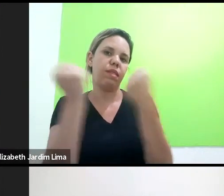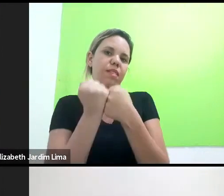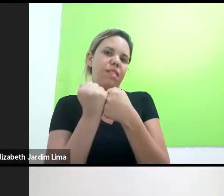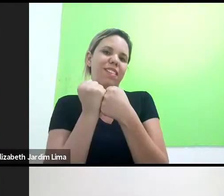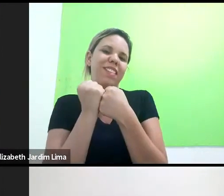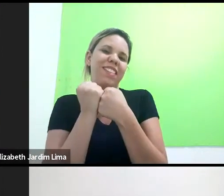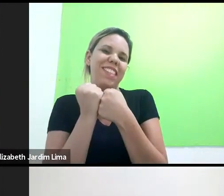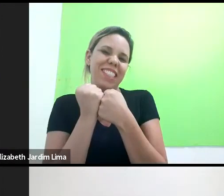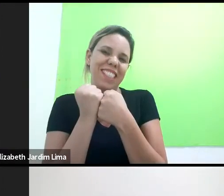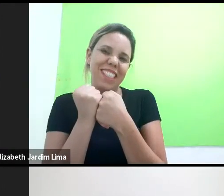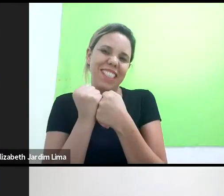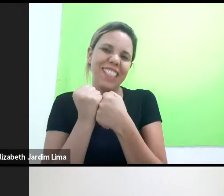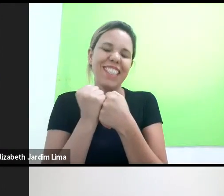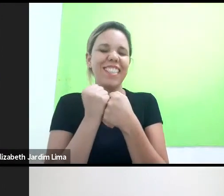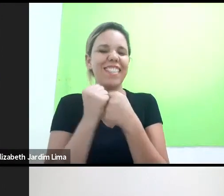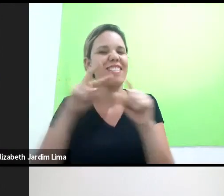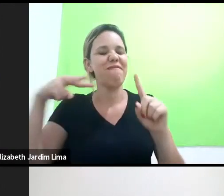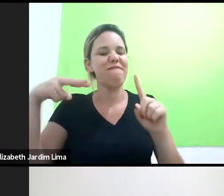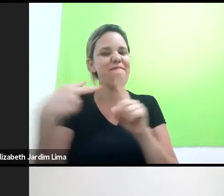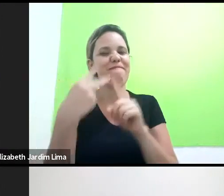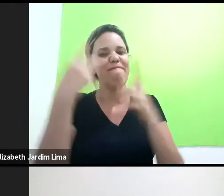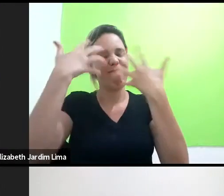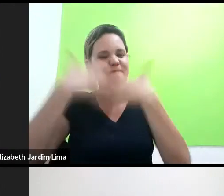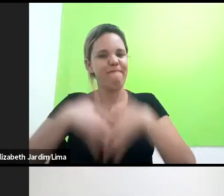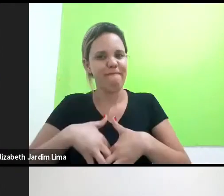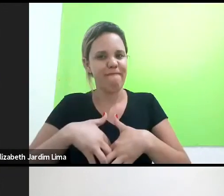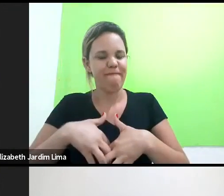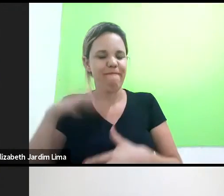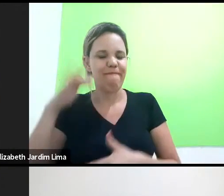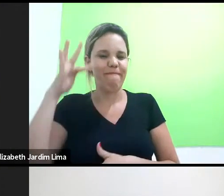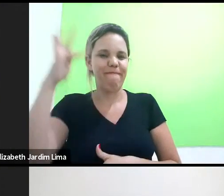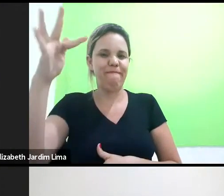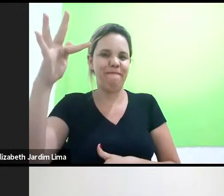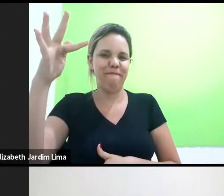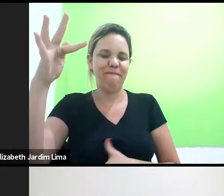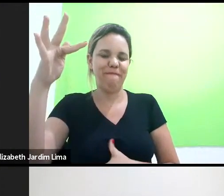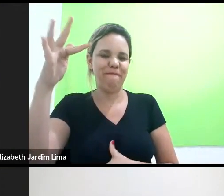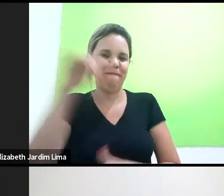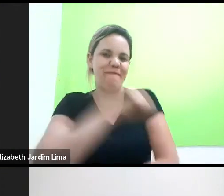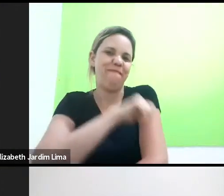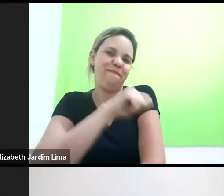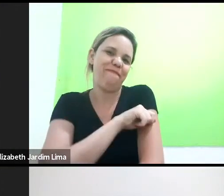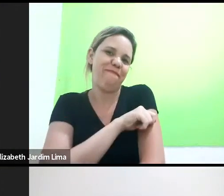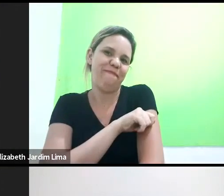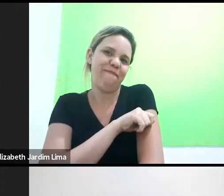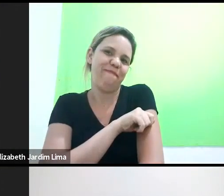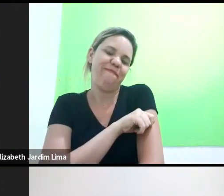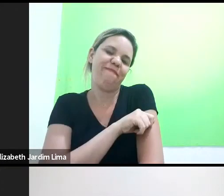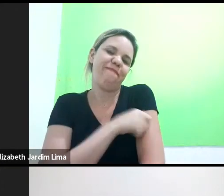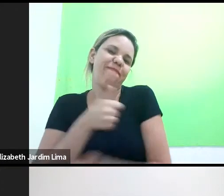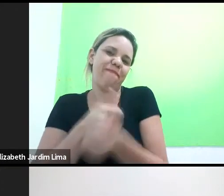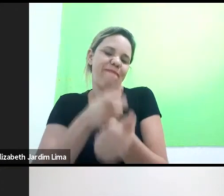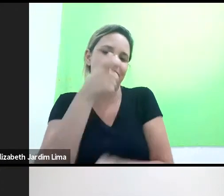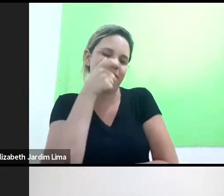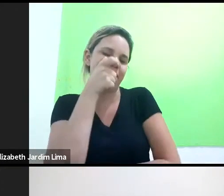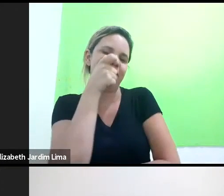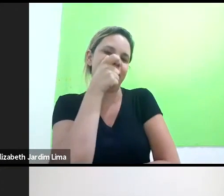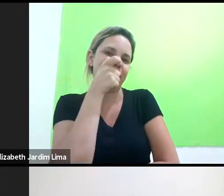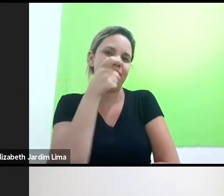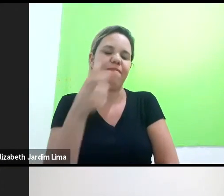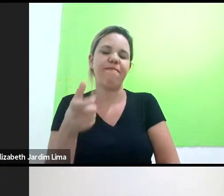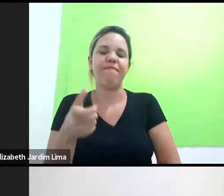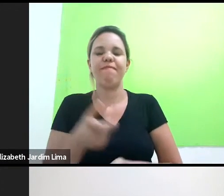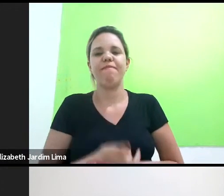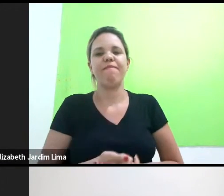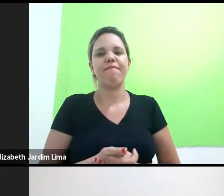nas discussões, na perspectiva, nas reflexões futuras aí da universidade, dos alunos, enfim, de todos que nos acompanham, para